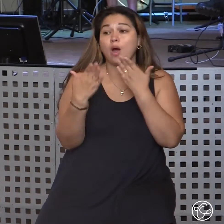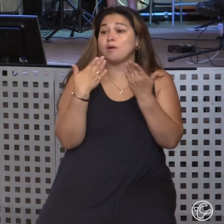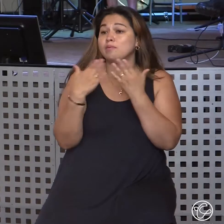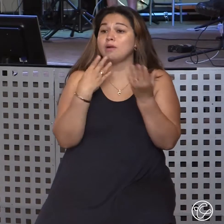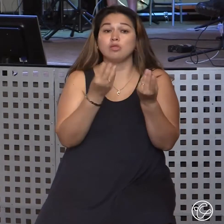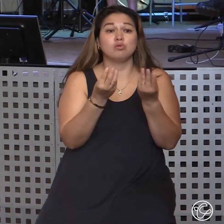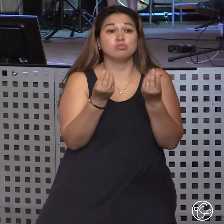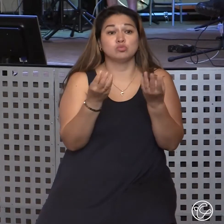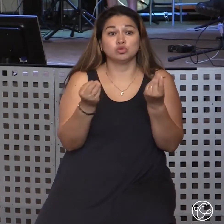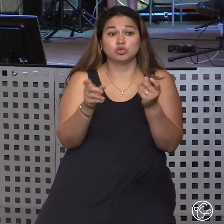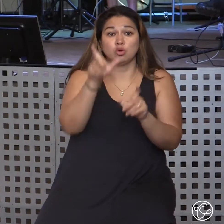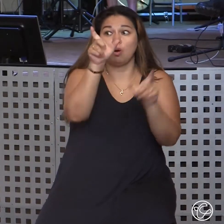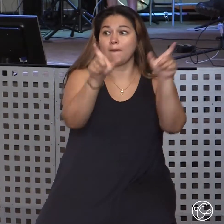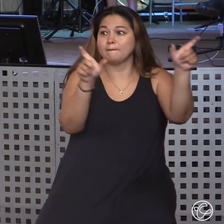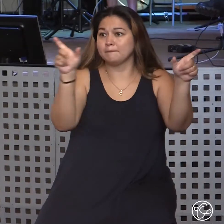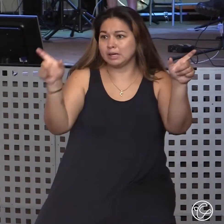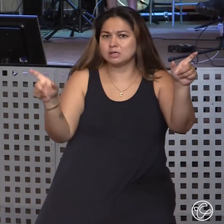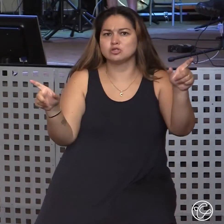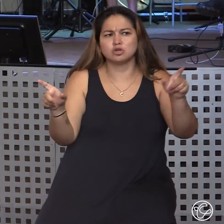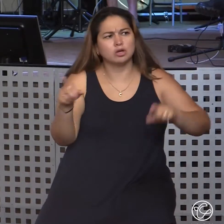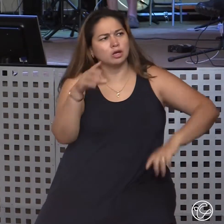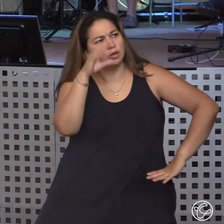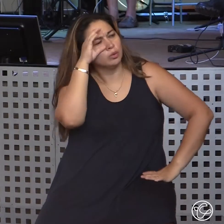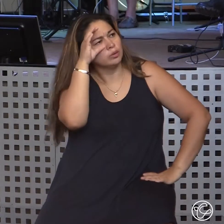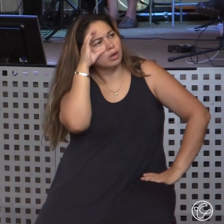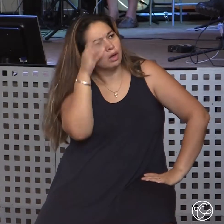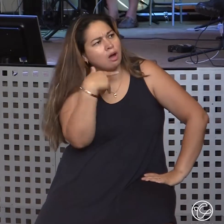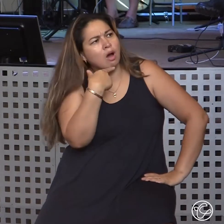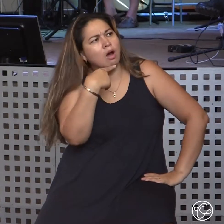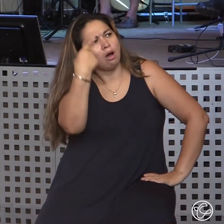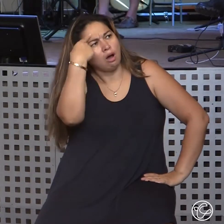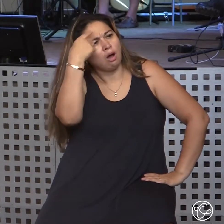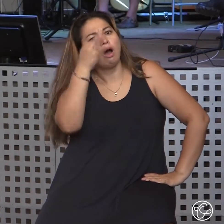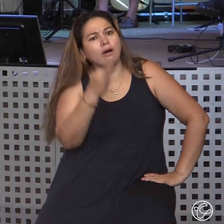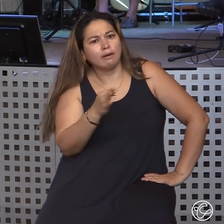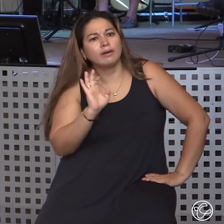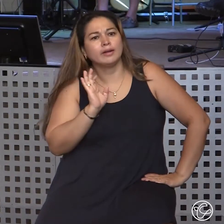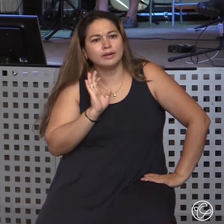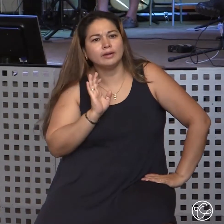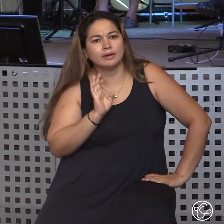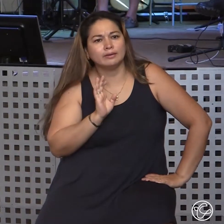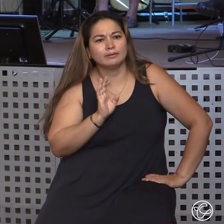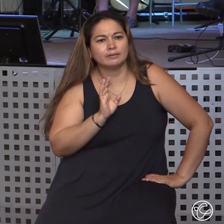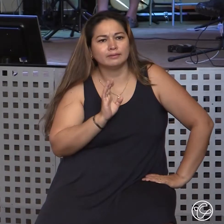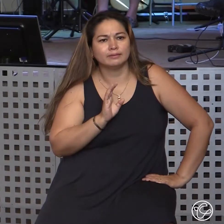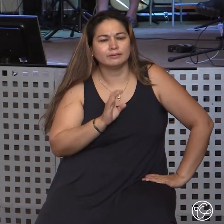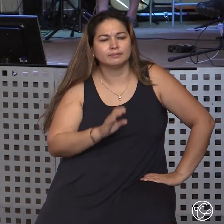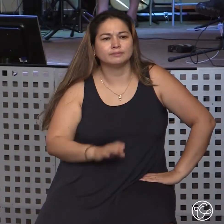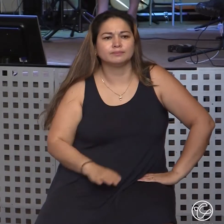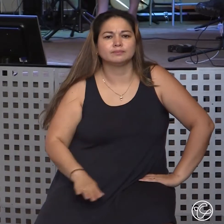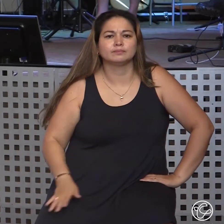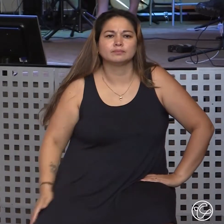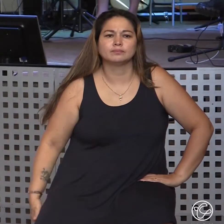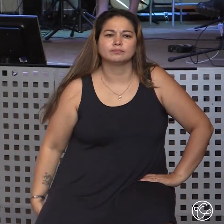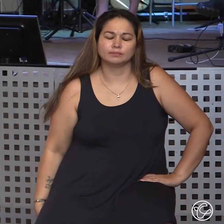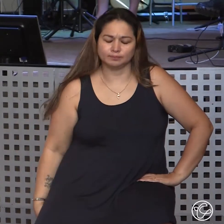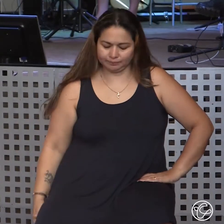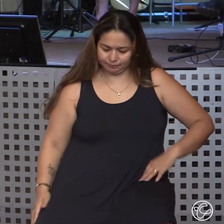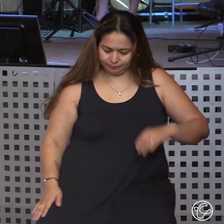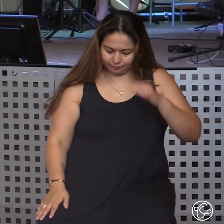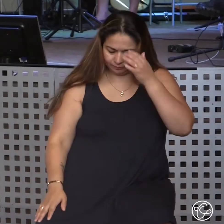fíjate, está hablando a gente que cree. No está hablando a gente inconversa. No está hablando a gente que